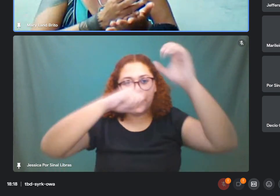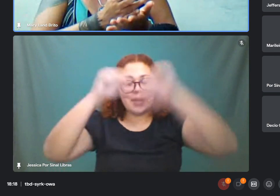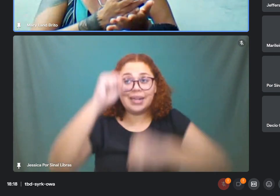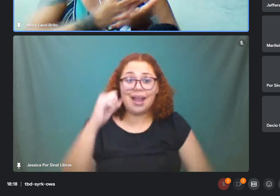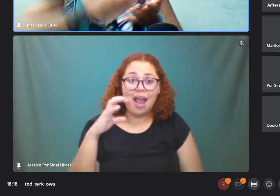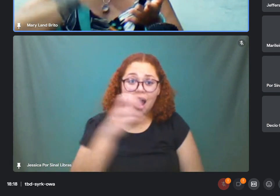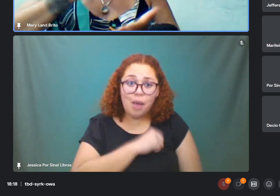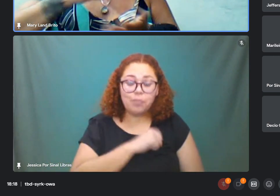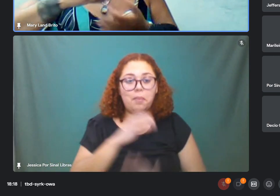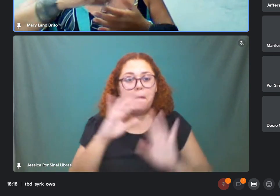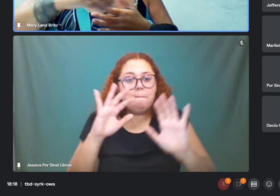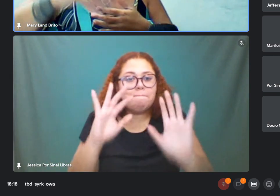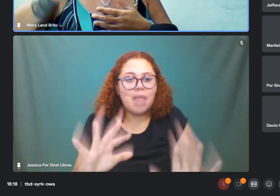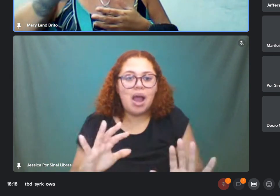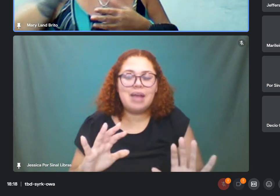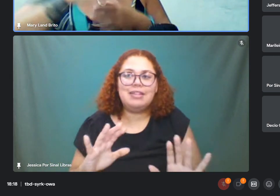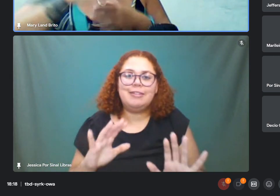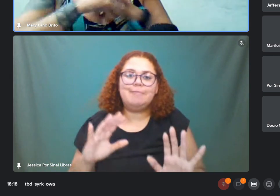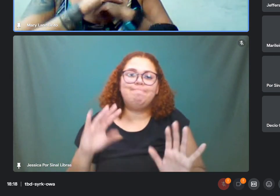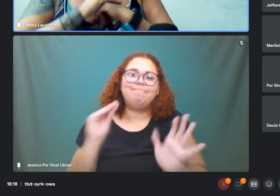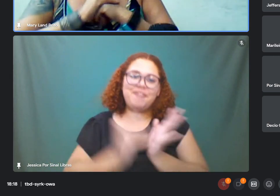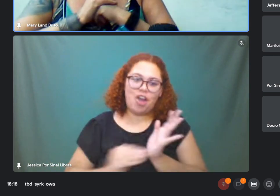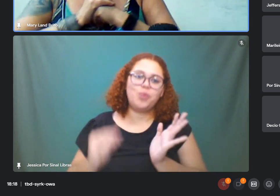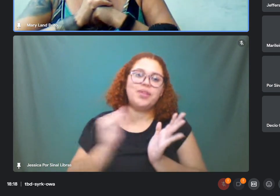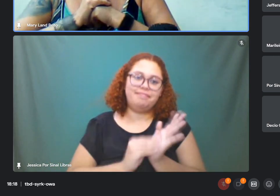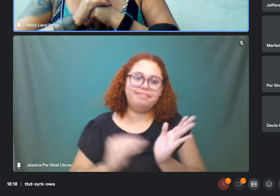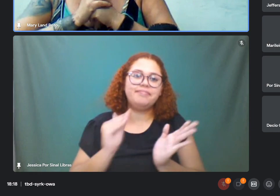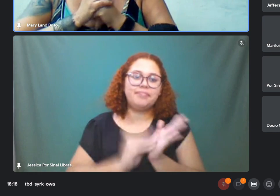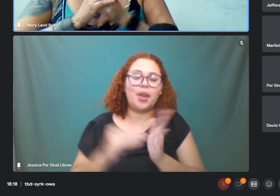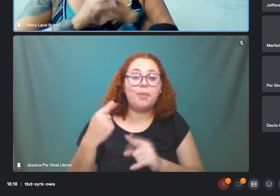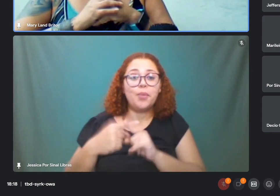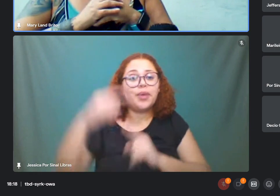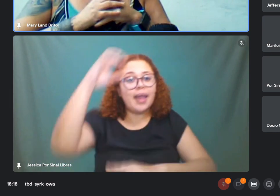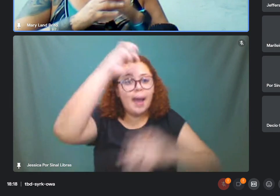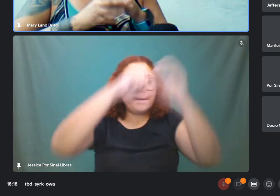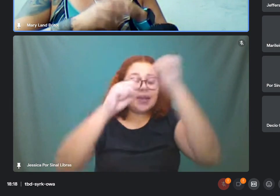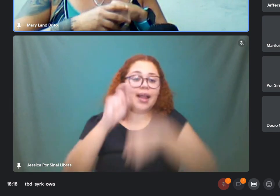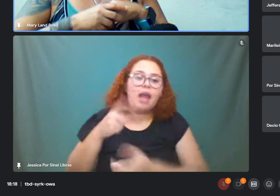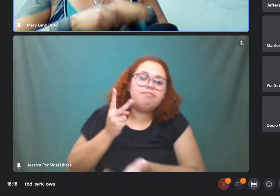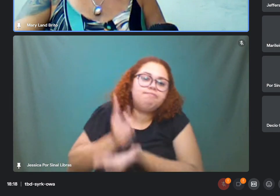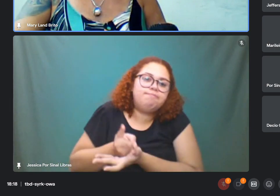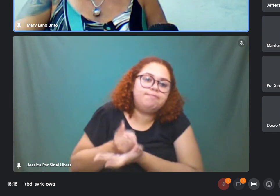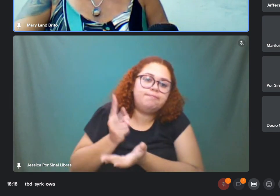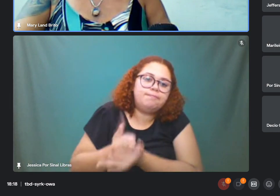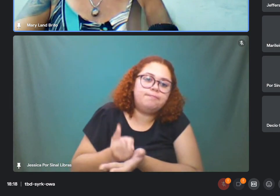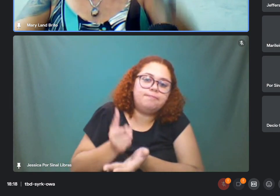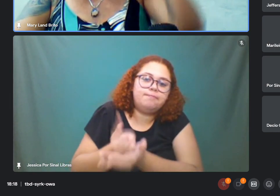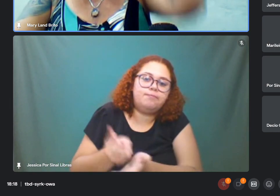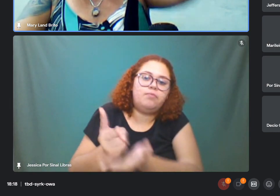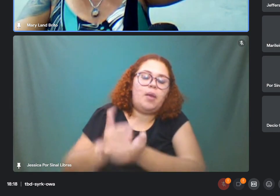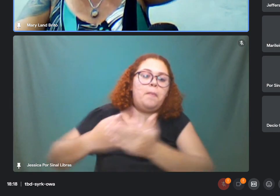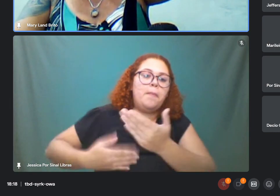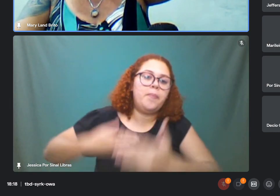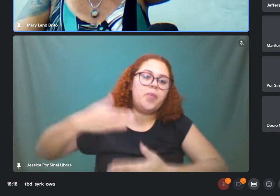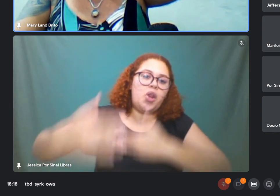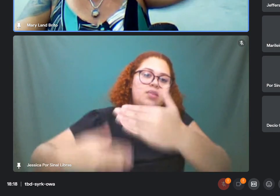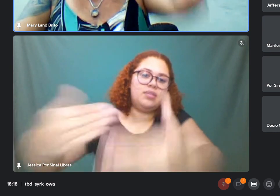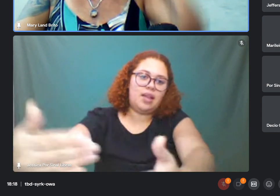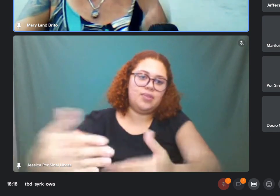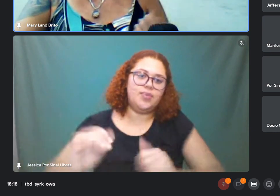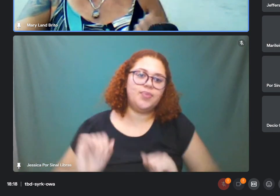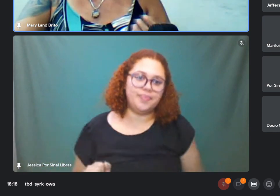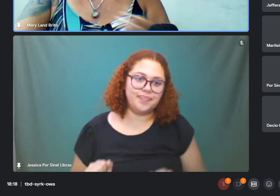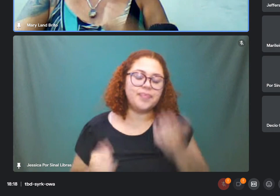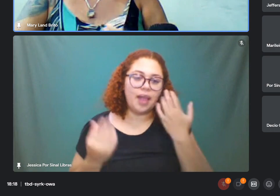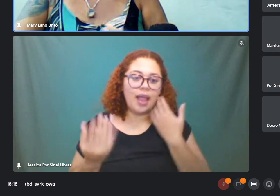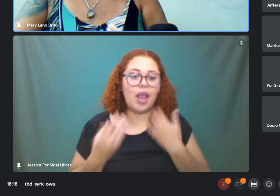suficiente, porque a aprendizagem é uma formação continuada, né? Mas sim, pensar de como a gente aprender